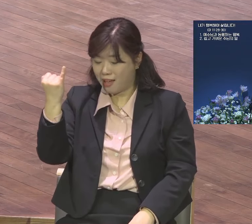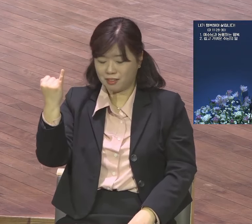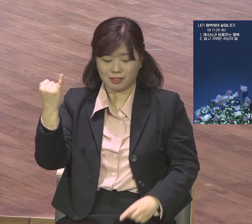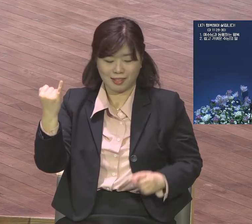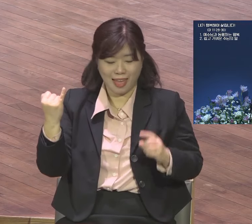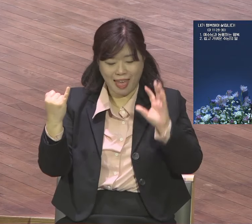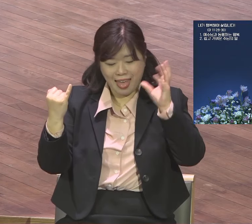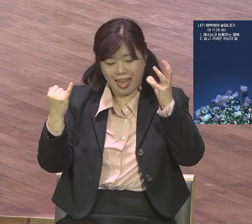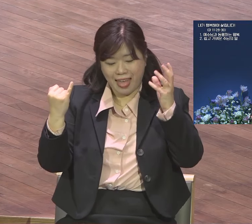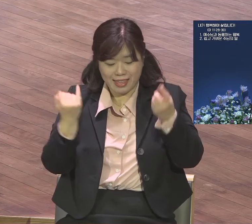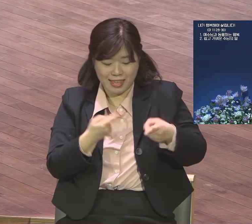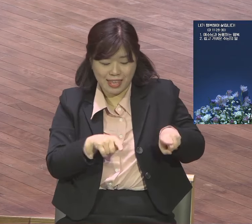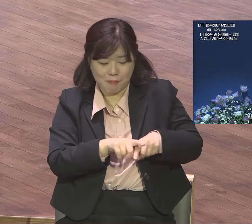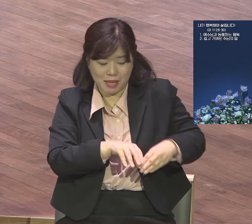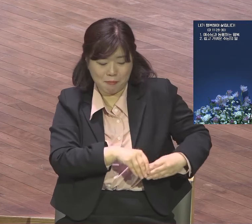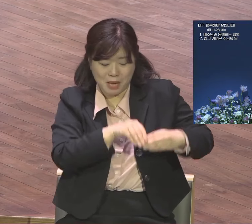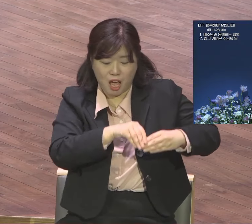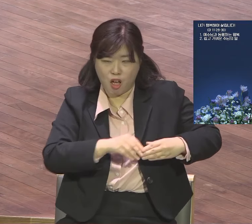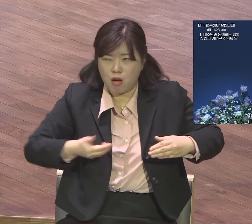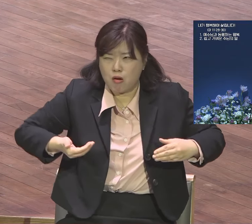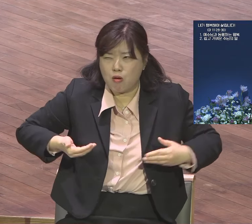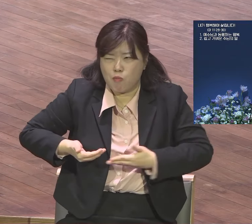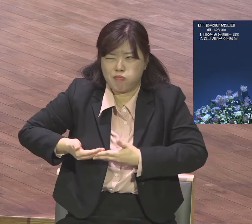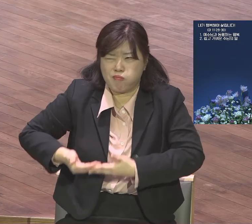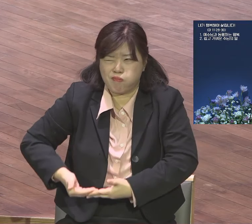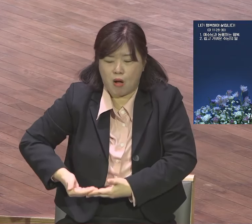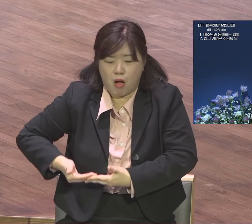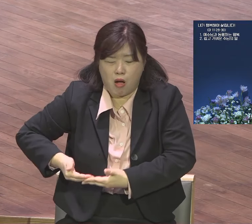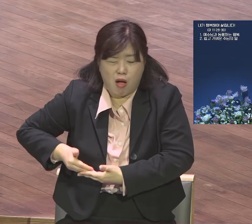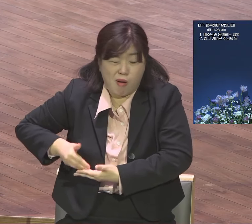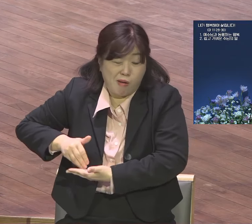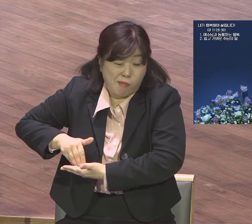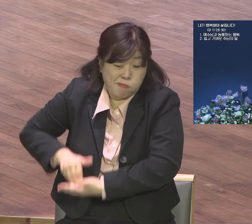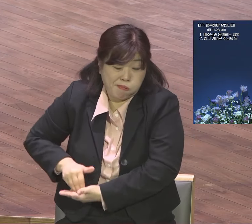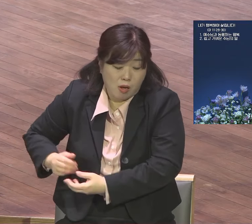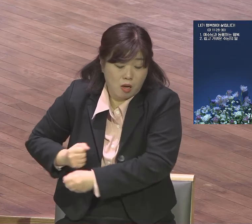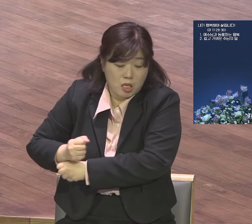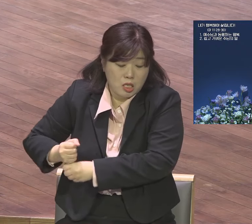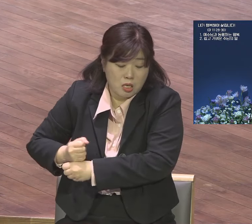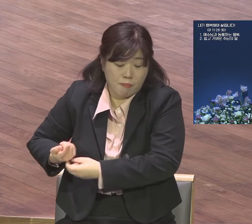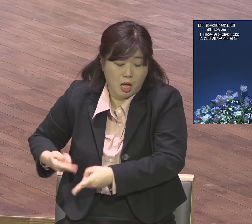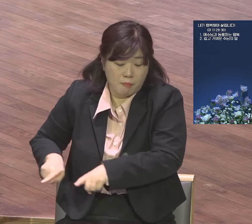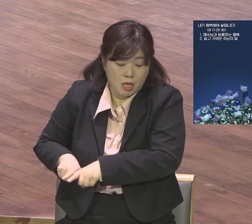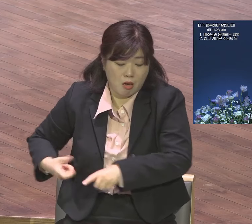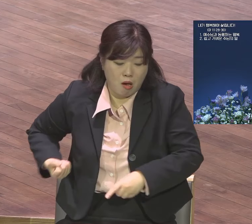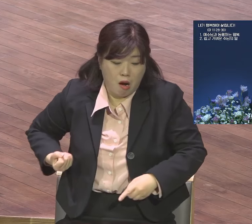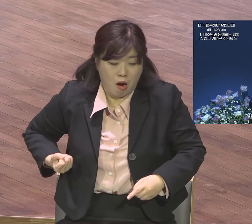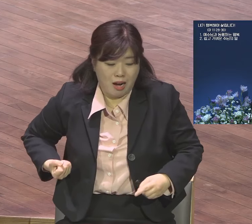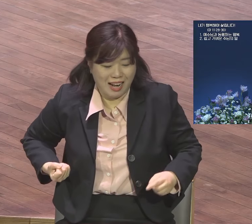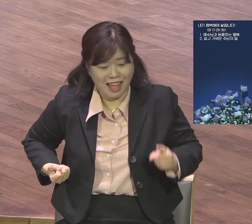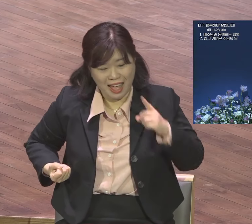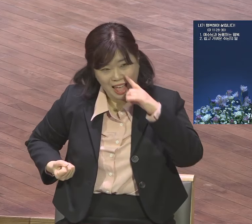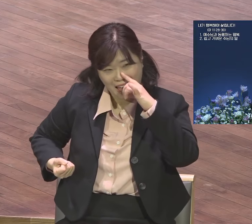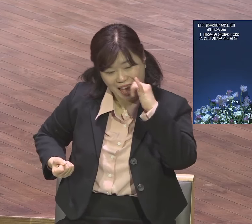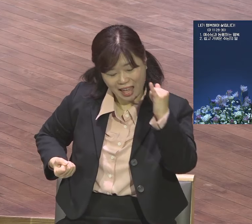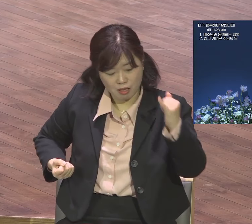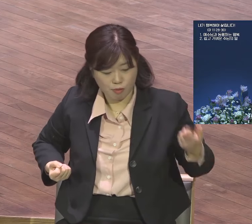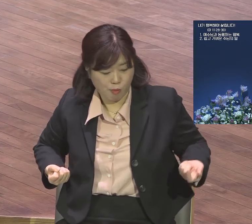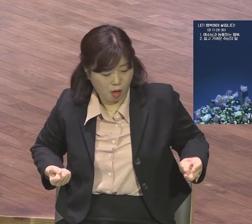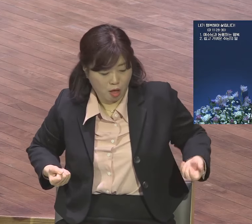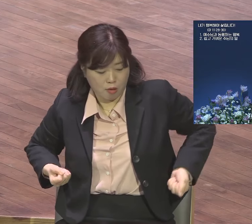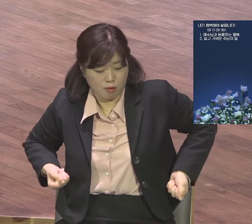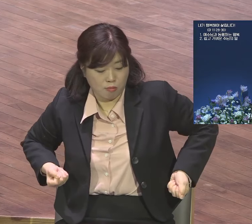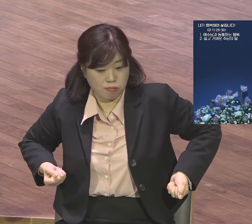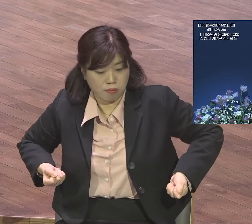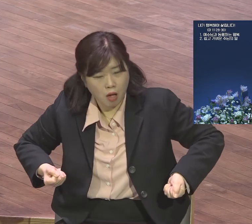보니까 하나도 힘든 표정이 아니었습니다. 그 앞에 메고 있는 아이를 바라보면서 막 웃으면서